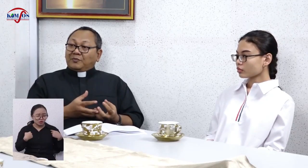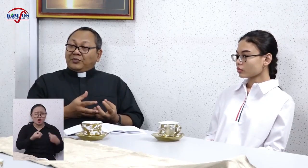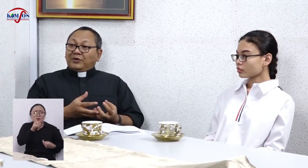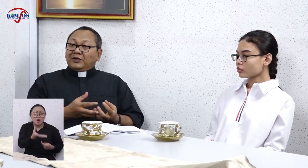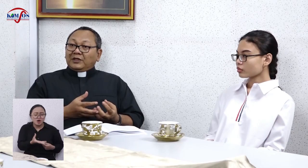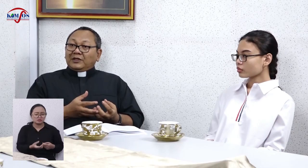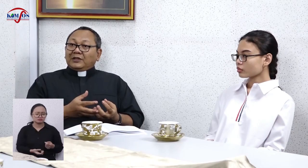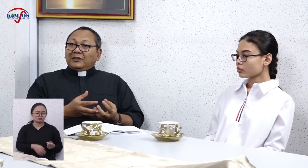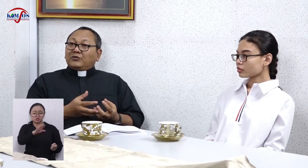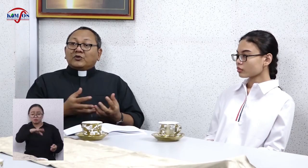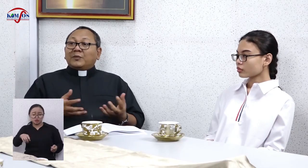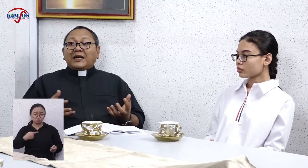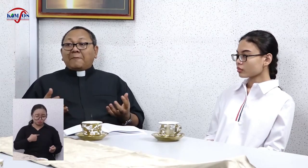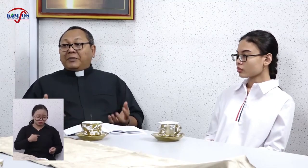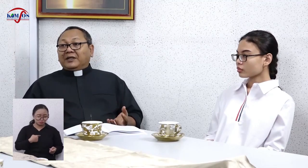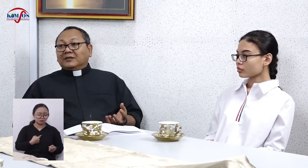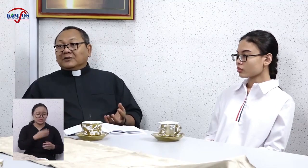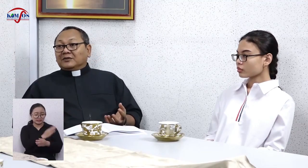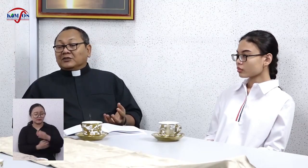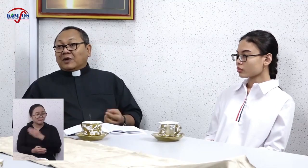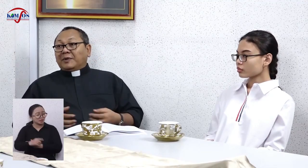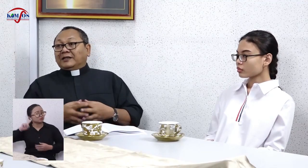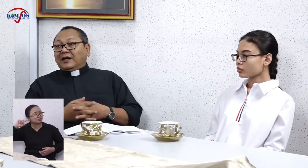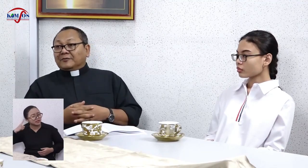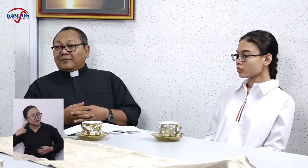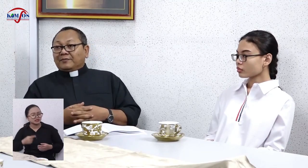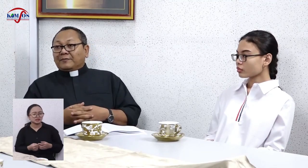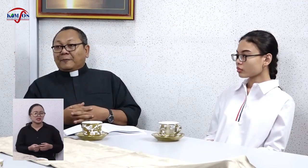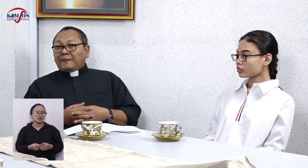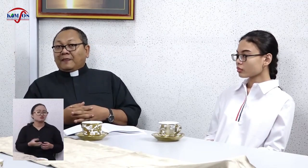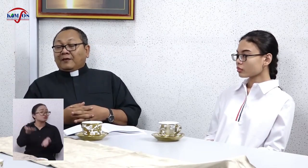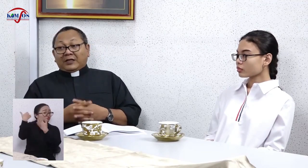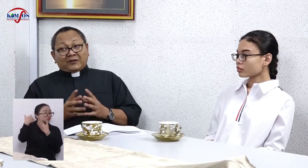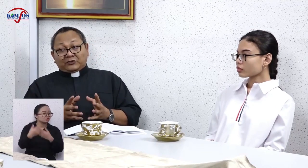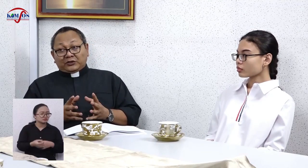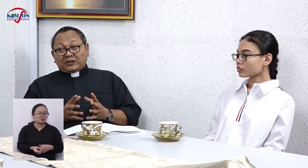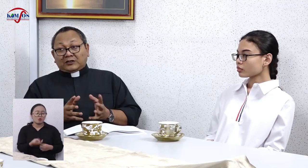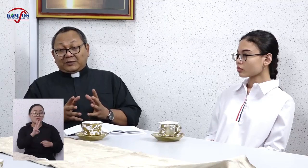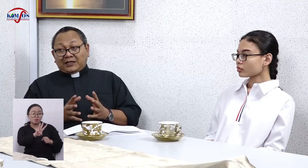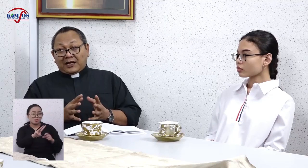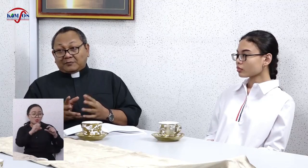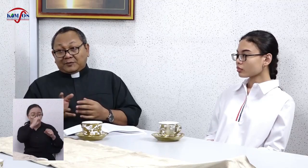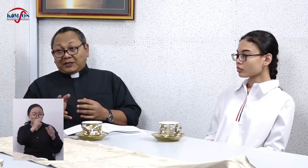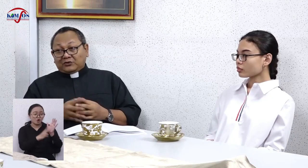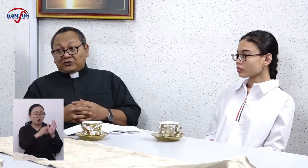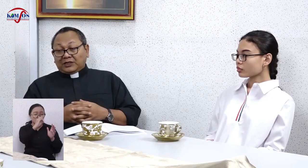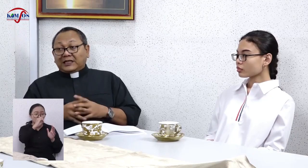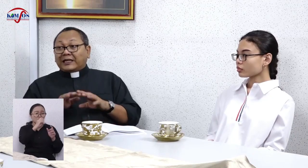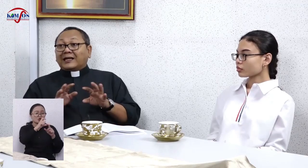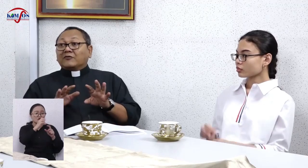Wonosobo butuh pendamping untuk di Surabaya pada waktu itu tahun 96